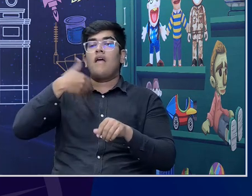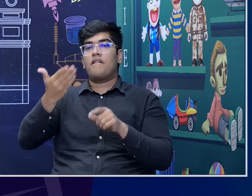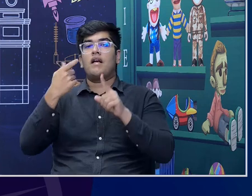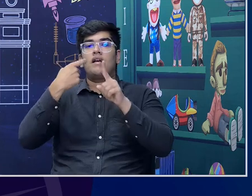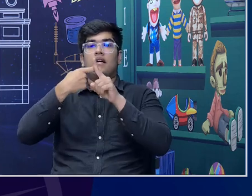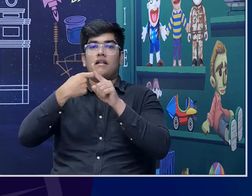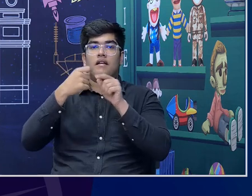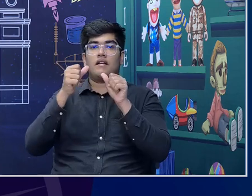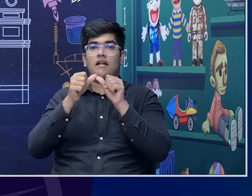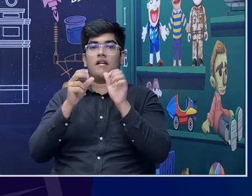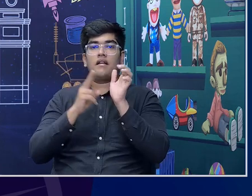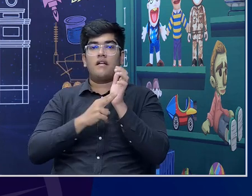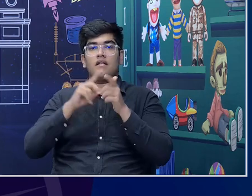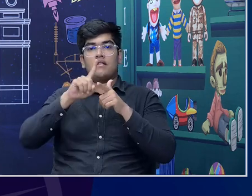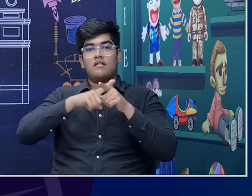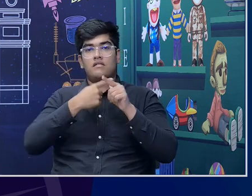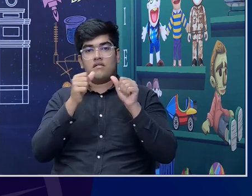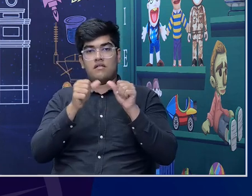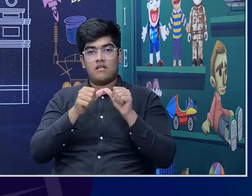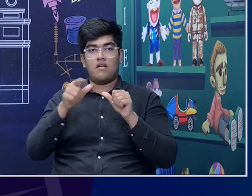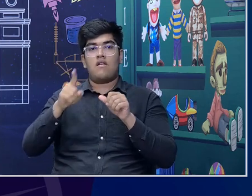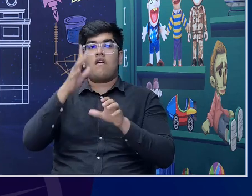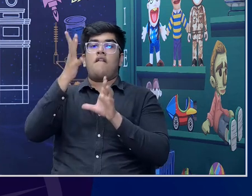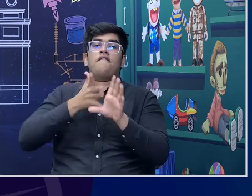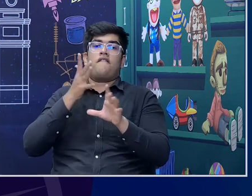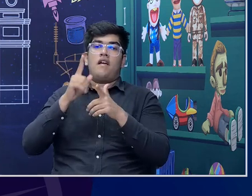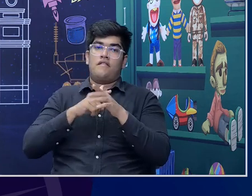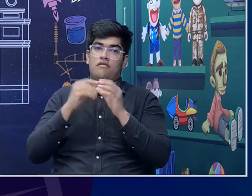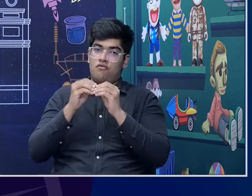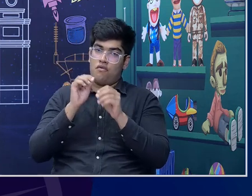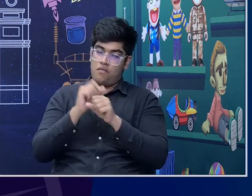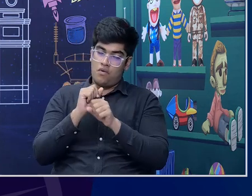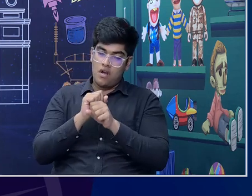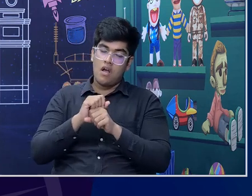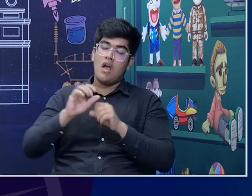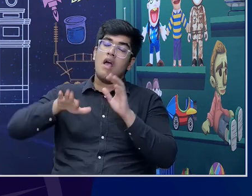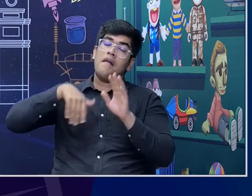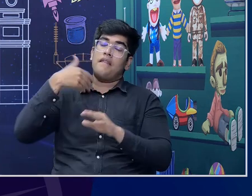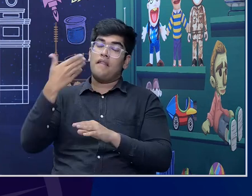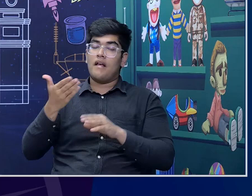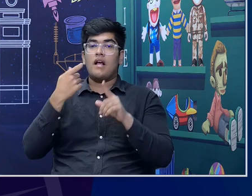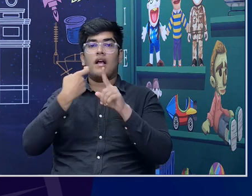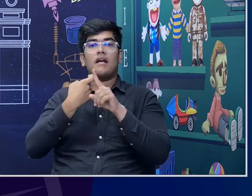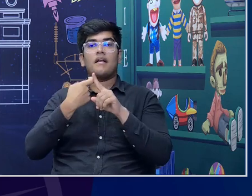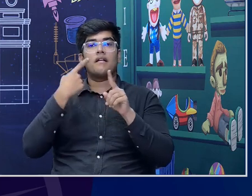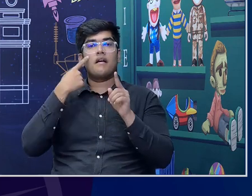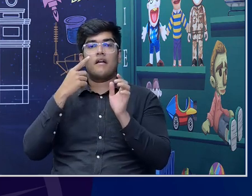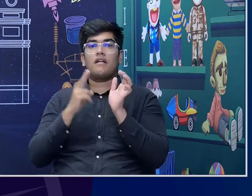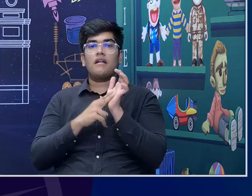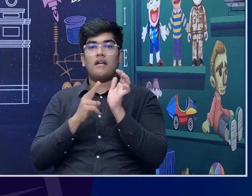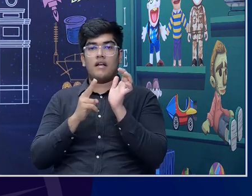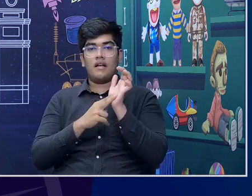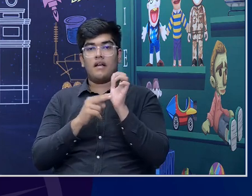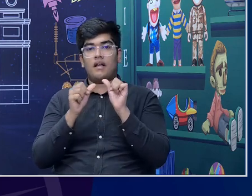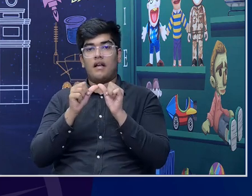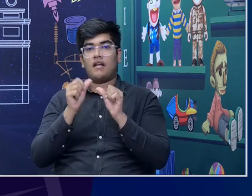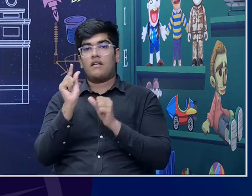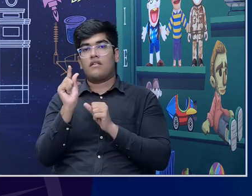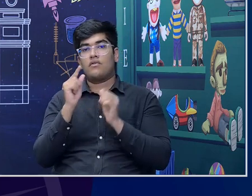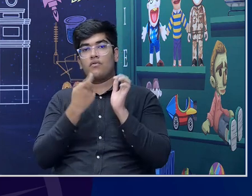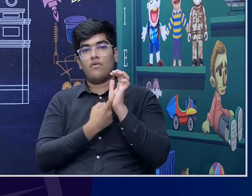बोलते है किन नौर, जो कि बहुत ठंडा इलाका है वहां उन्होंने भी पांच साल काम करा, लेकिन बच्चों इन सब कामों में वो